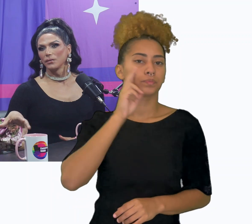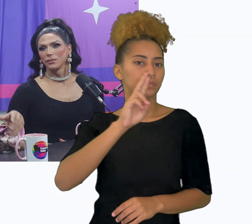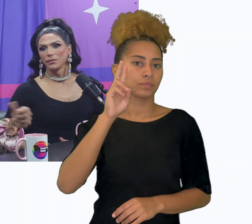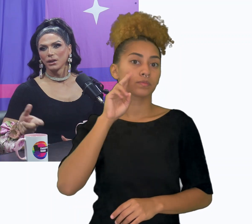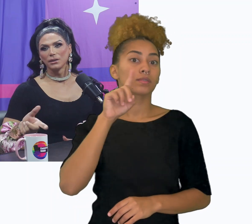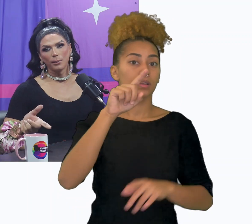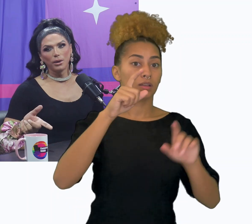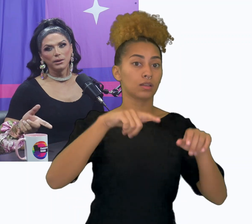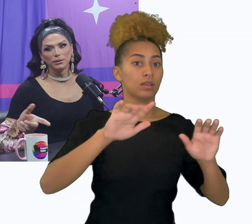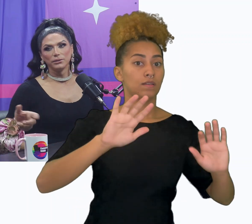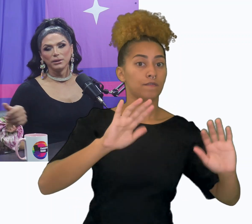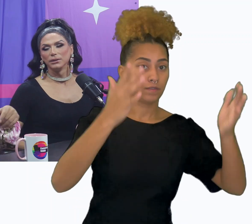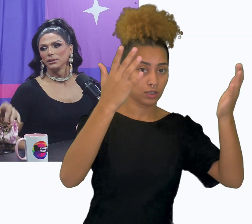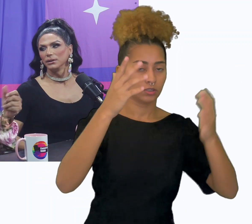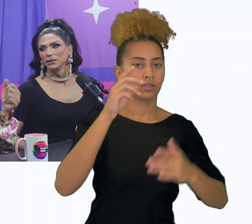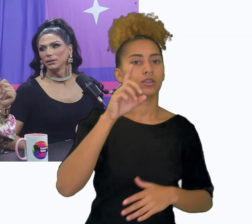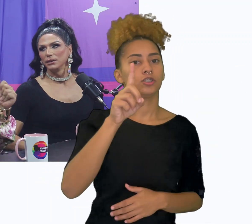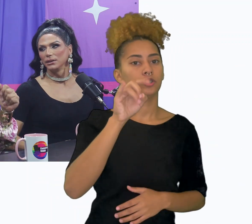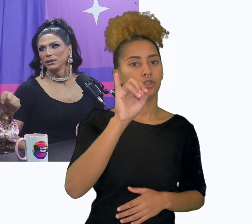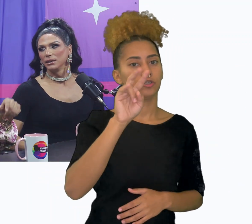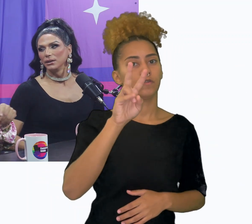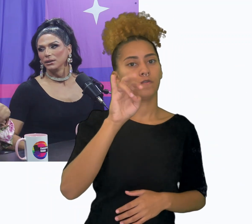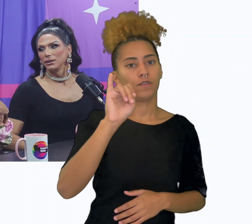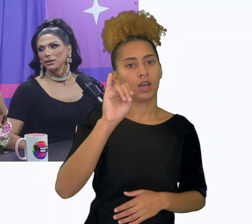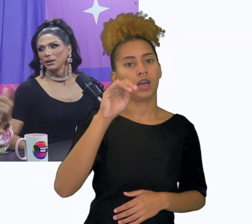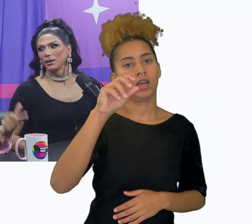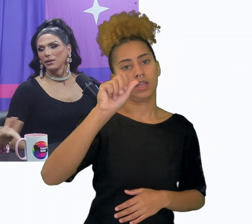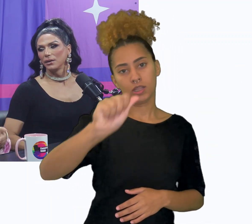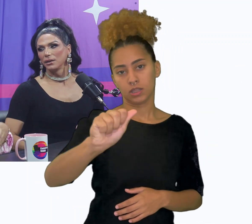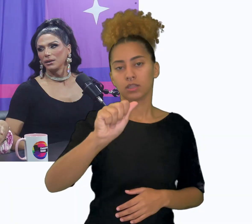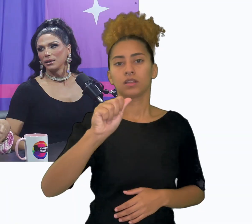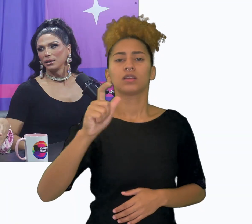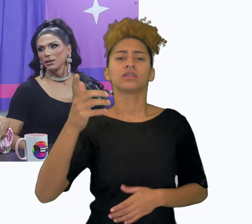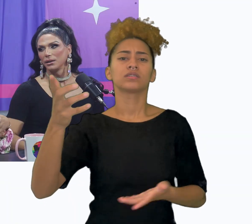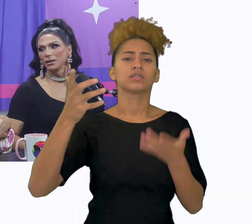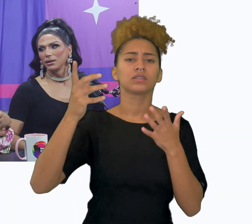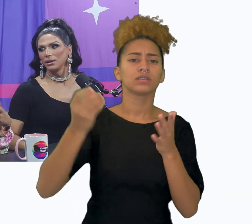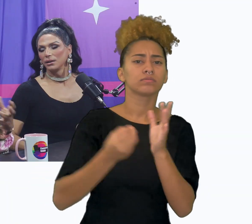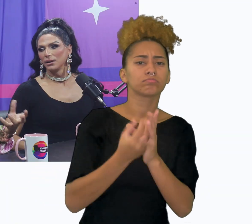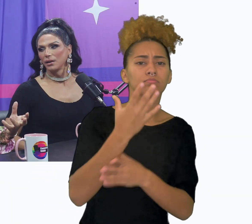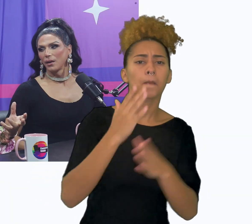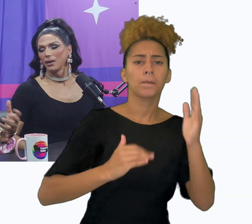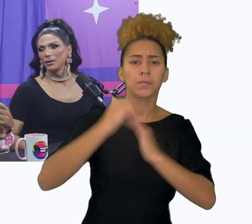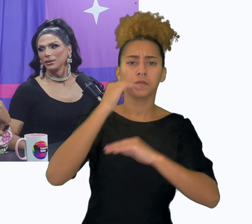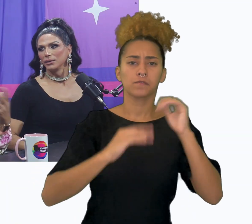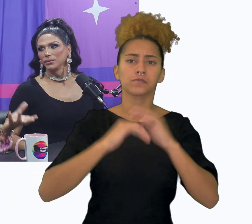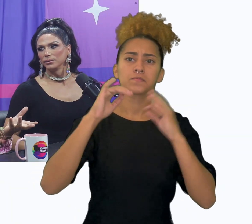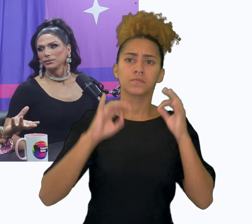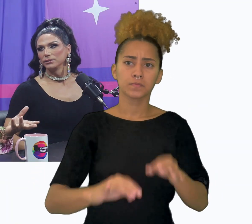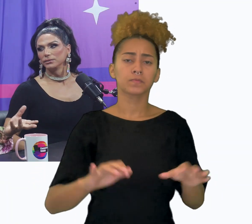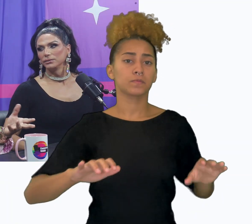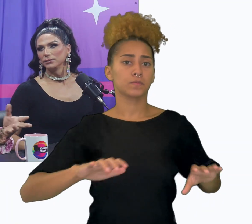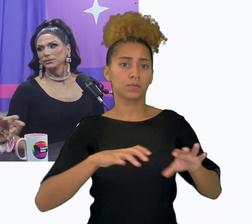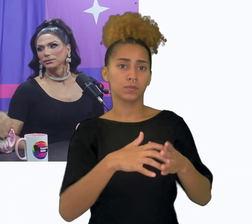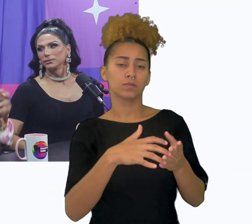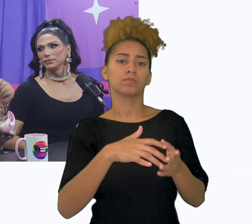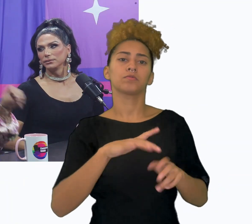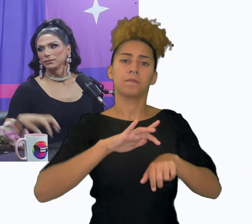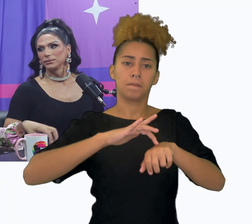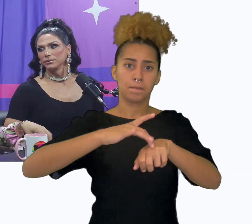Da Divine. Da Boate Divine. Que ele quis montar um primeiro número, assim, realmente bem profissional, com